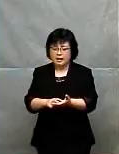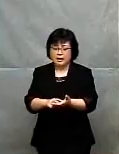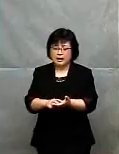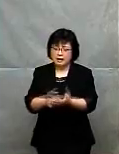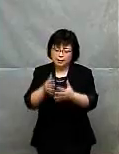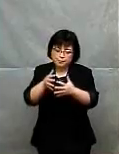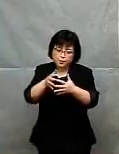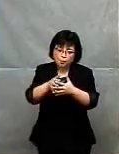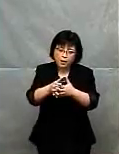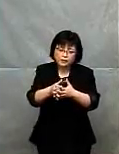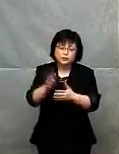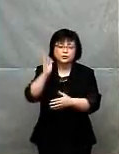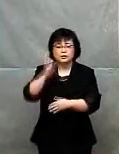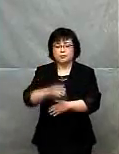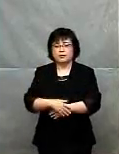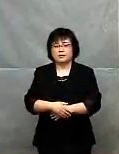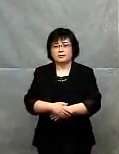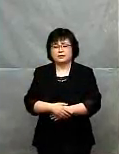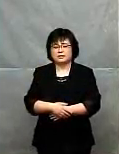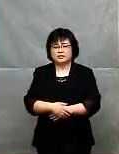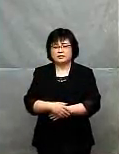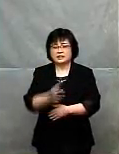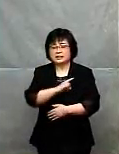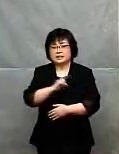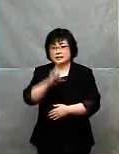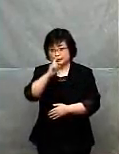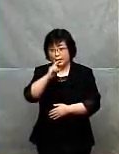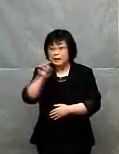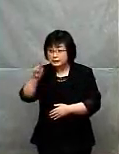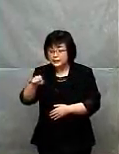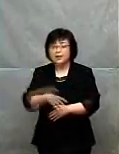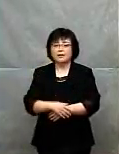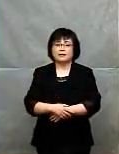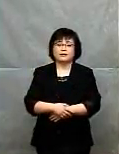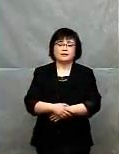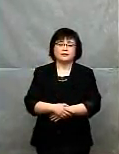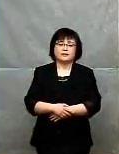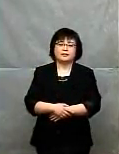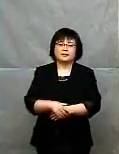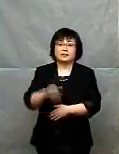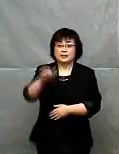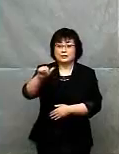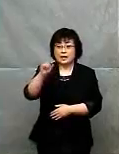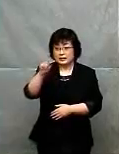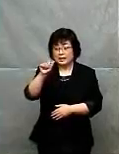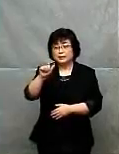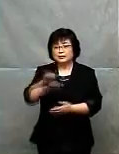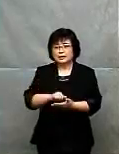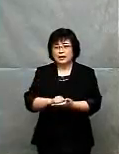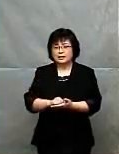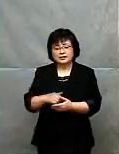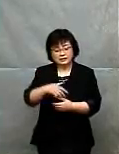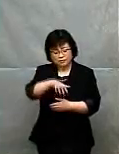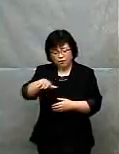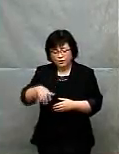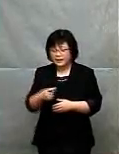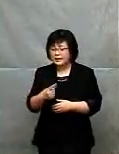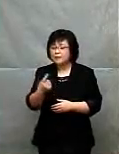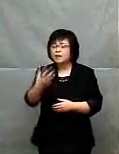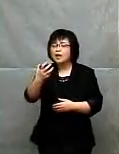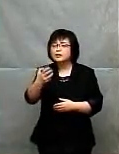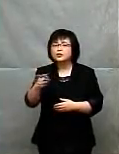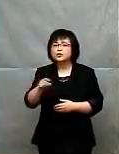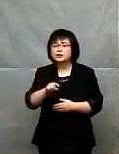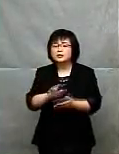。私も初日、明日ですね、初日5日に総勢180名